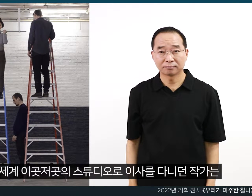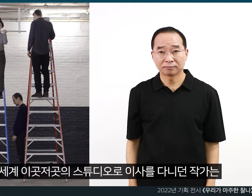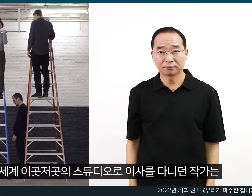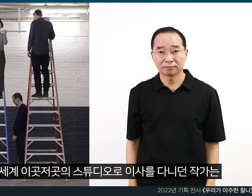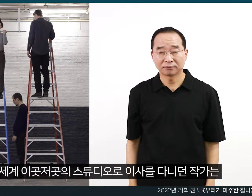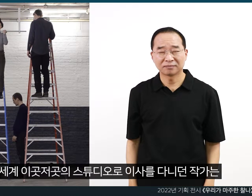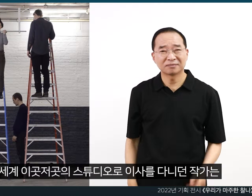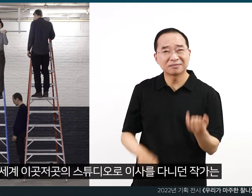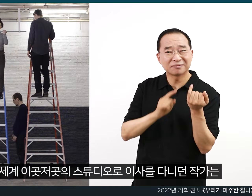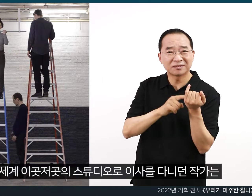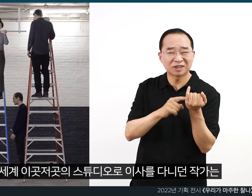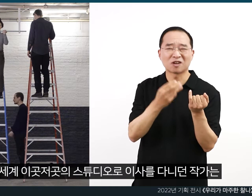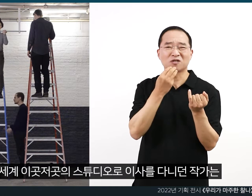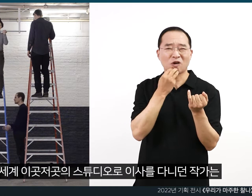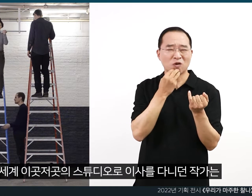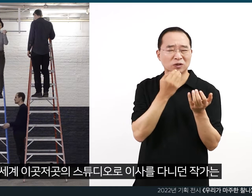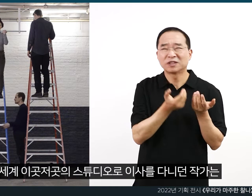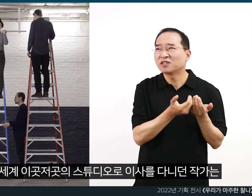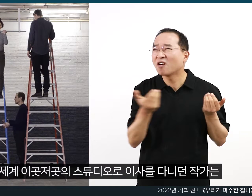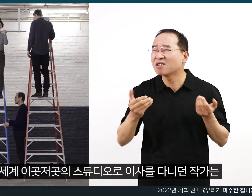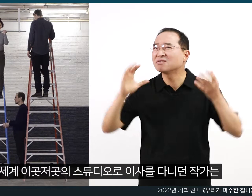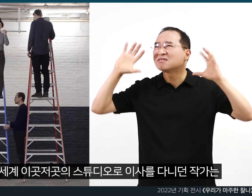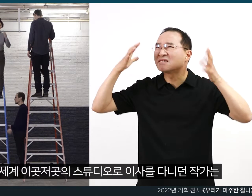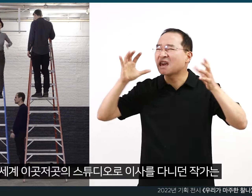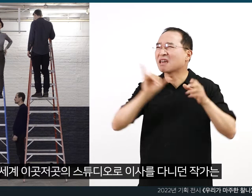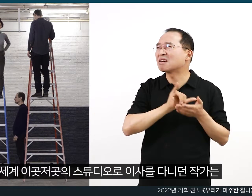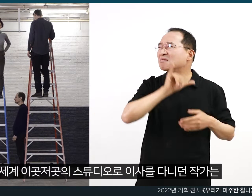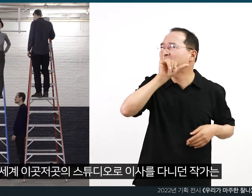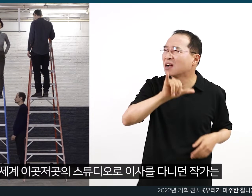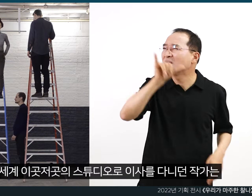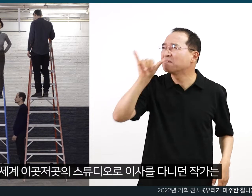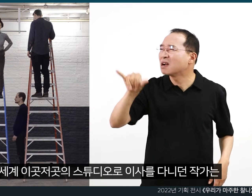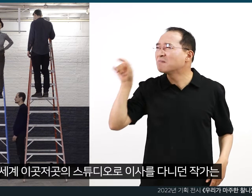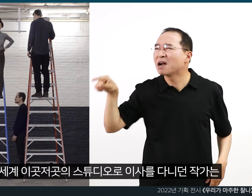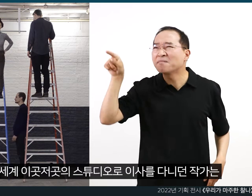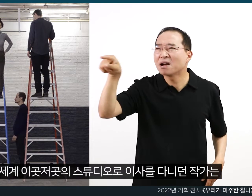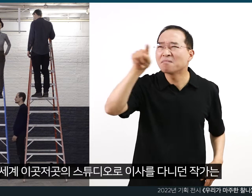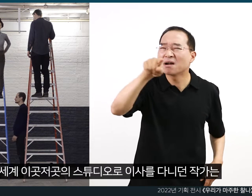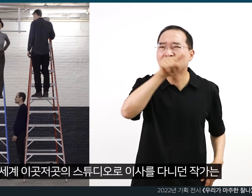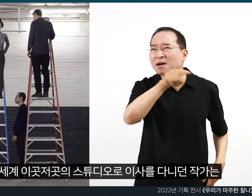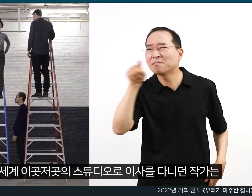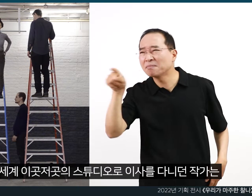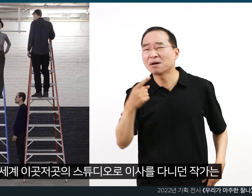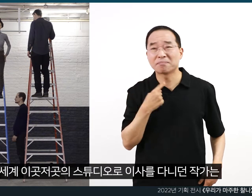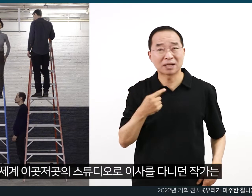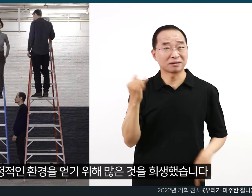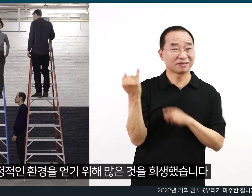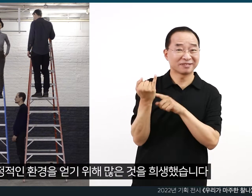서울을 떠나 전 세계 이곳저곳의 스튜디오로 이사를 다니던 작가는